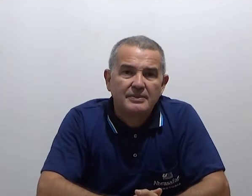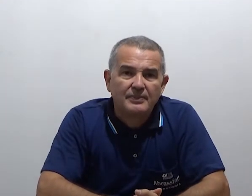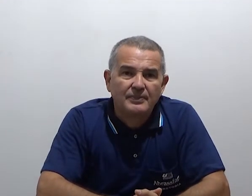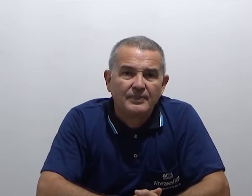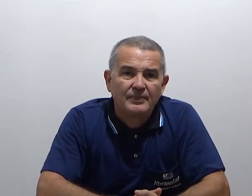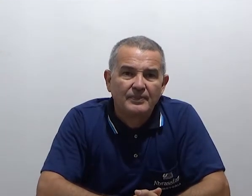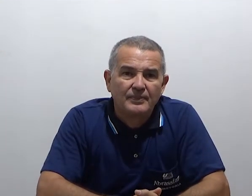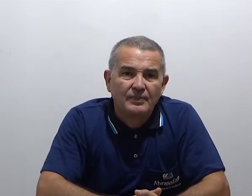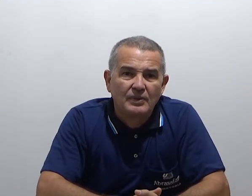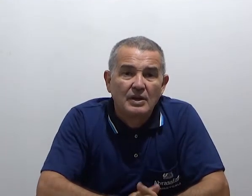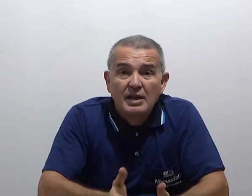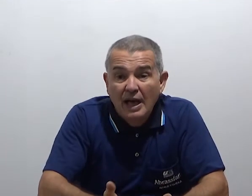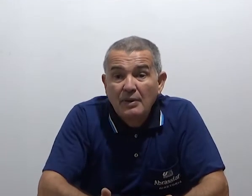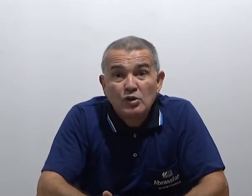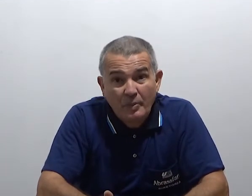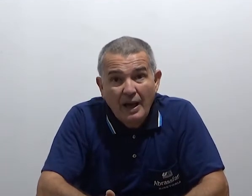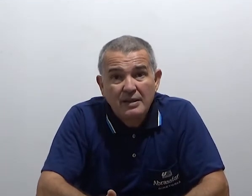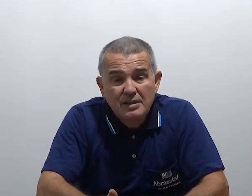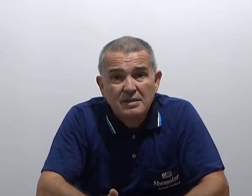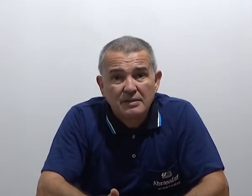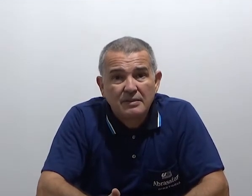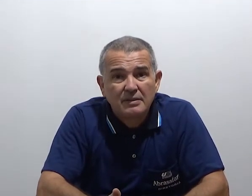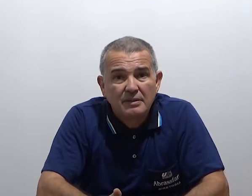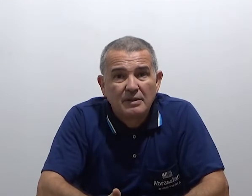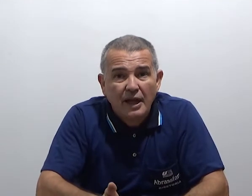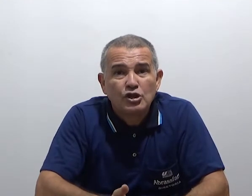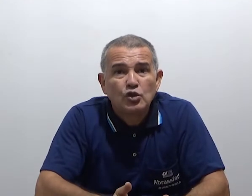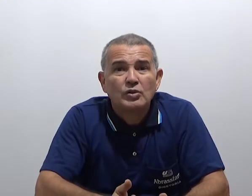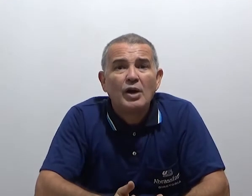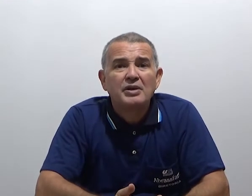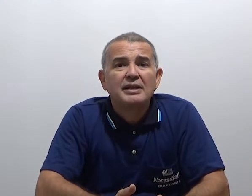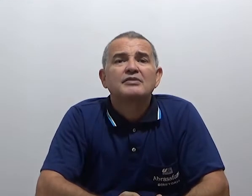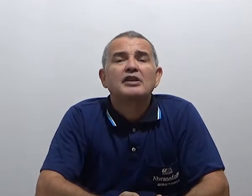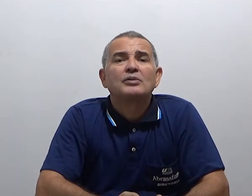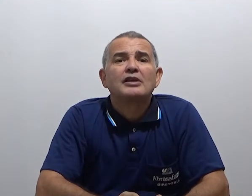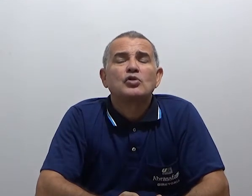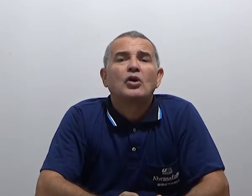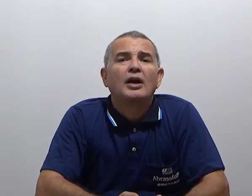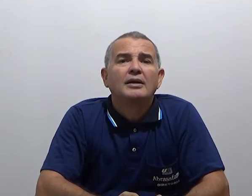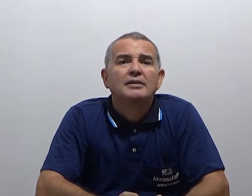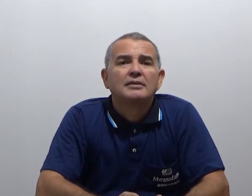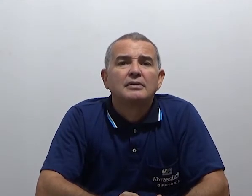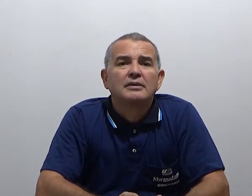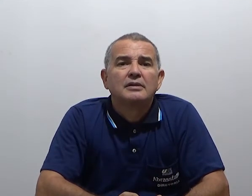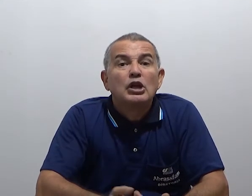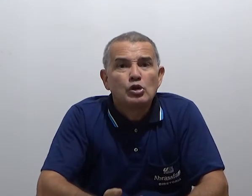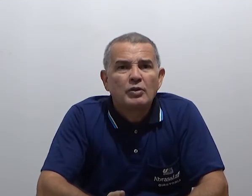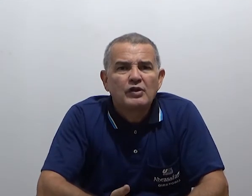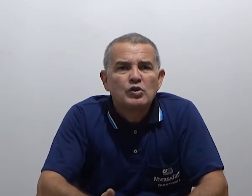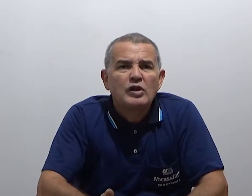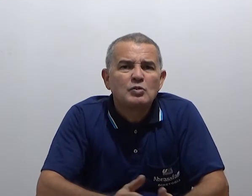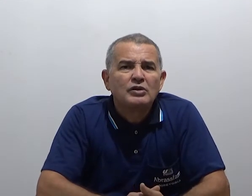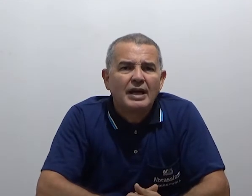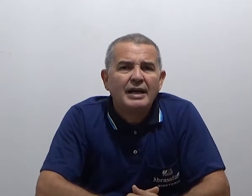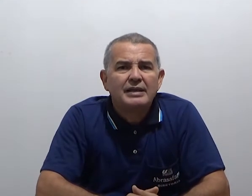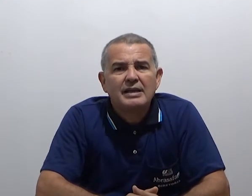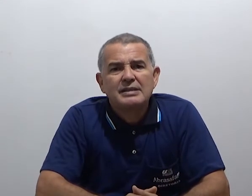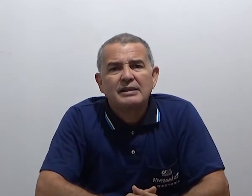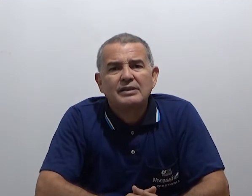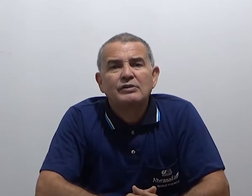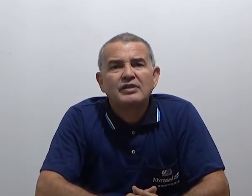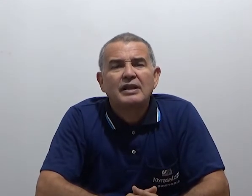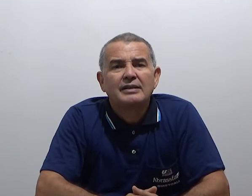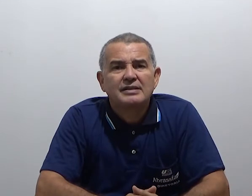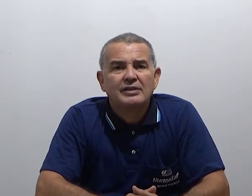crianças. E cabe aos pais questionar o que está feito na escola e os professores mudarem